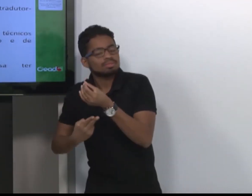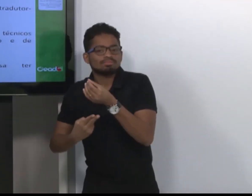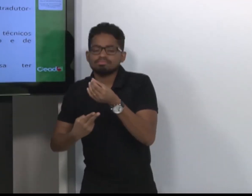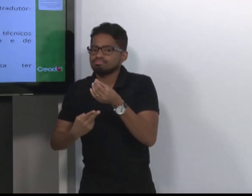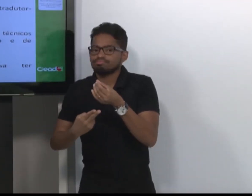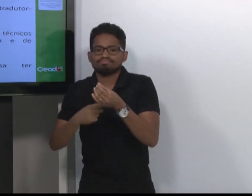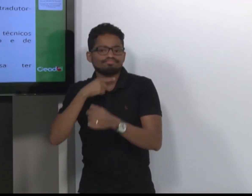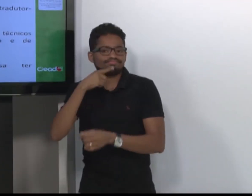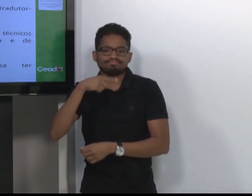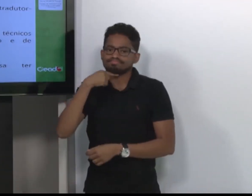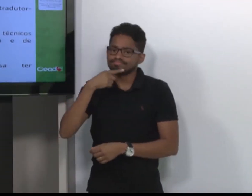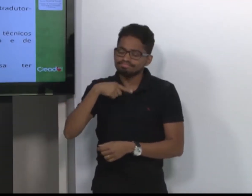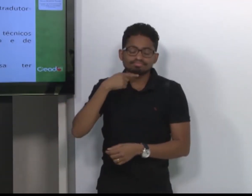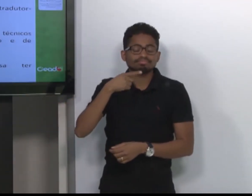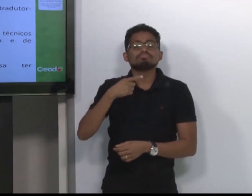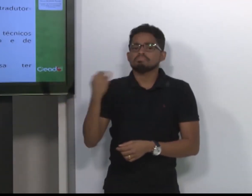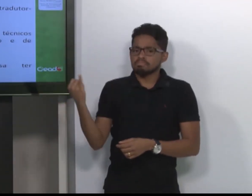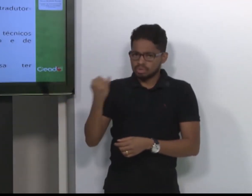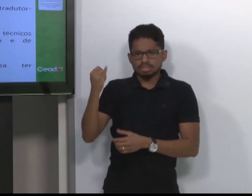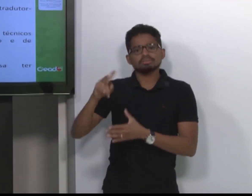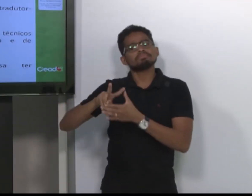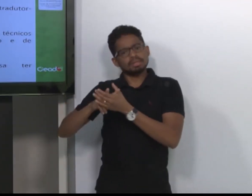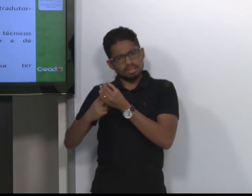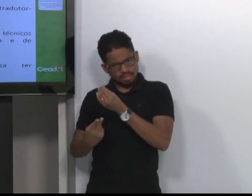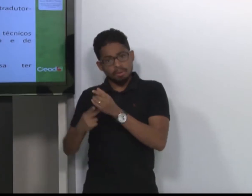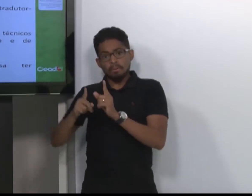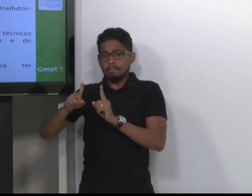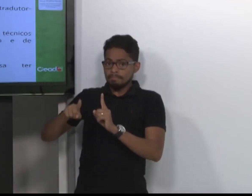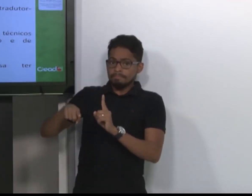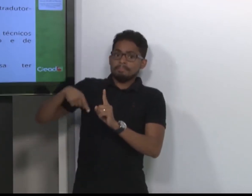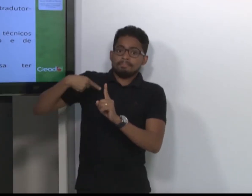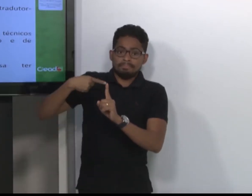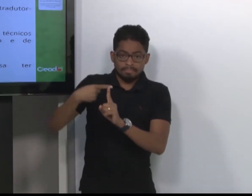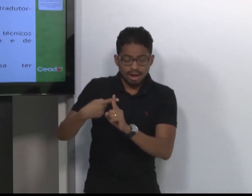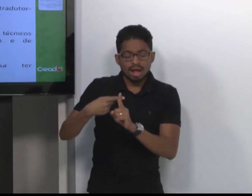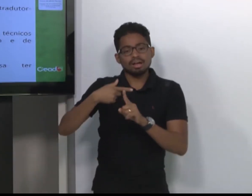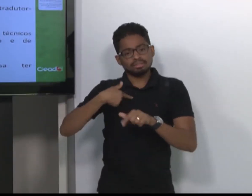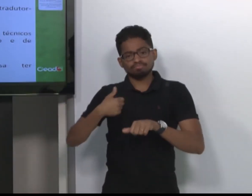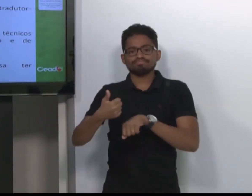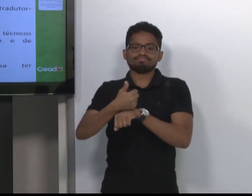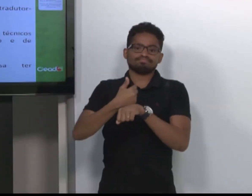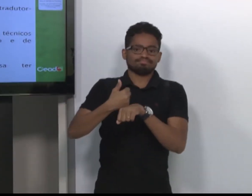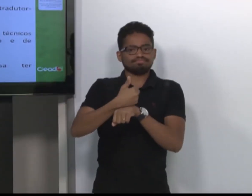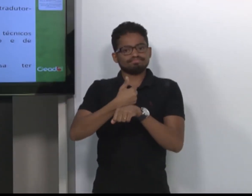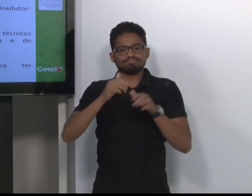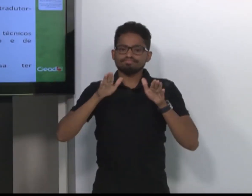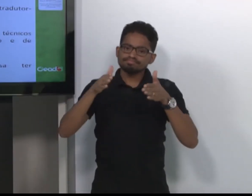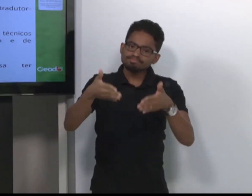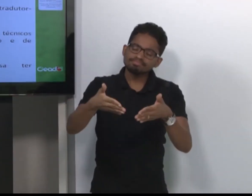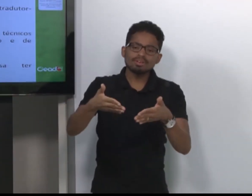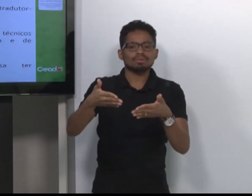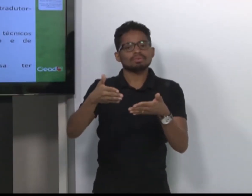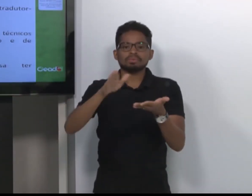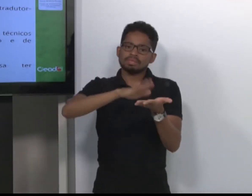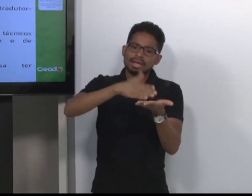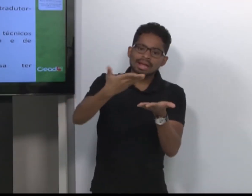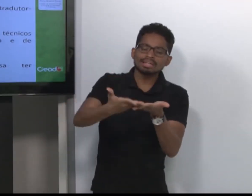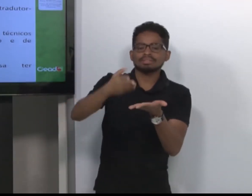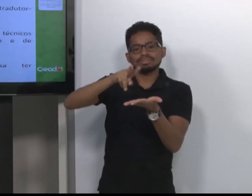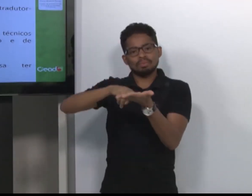para assim conseguir ser um tradutor-intérprete. Somente o fato de ser bilíngue não